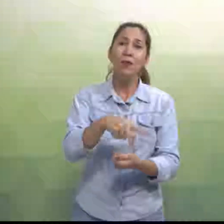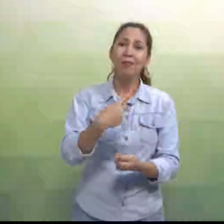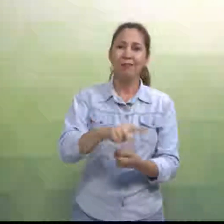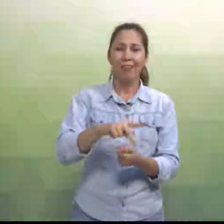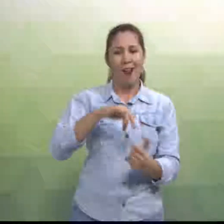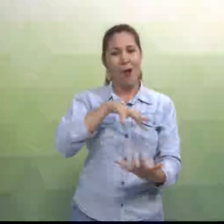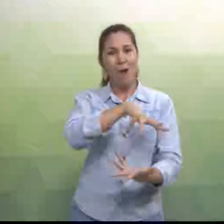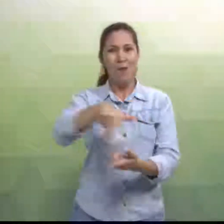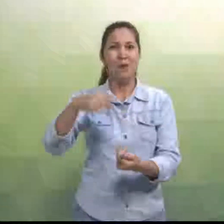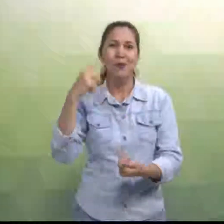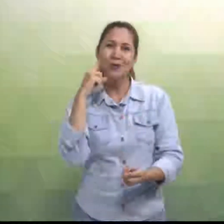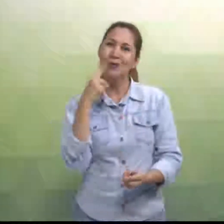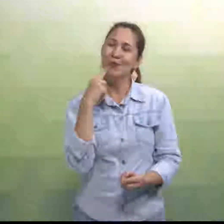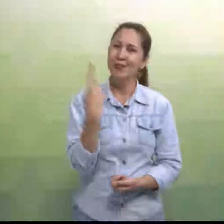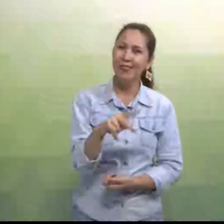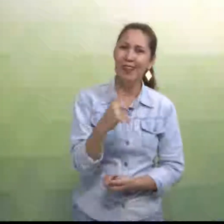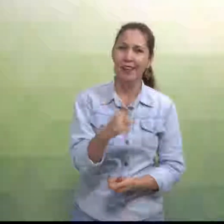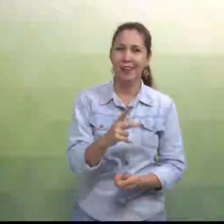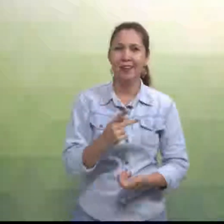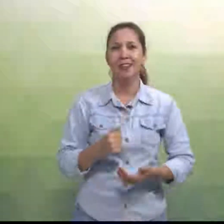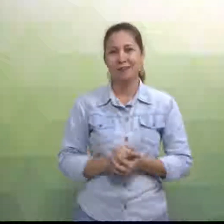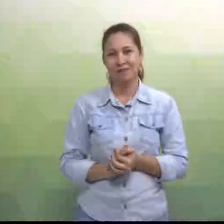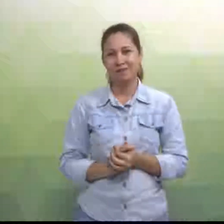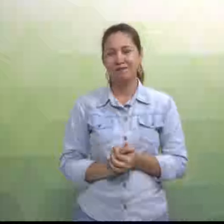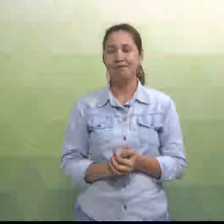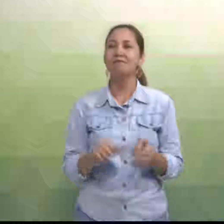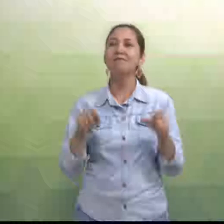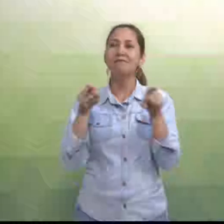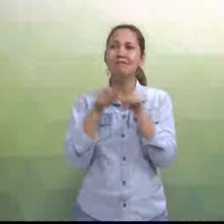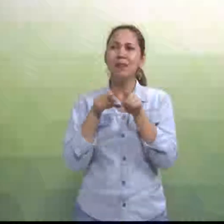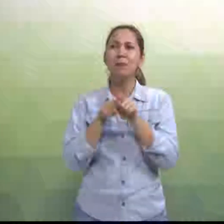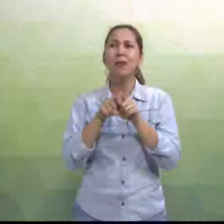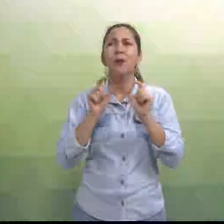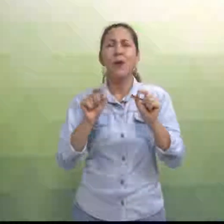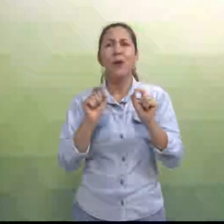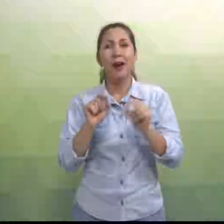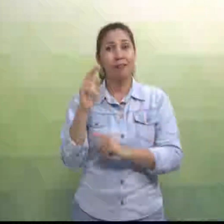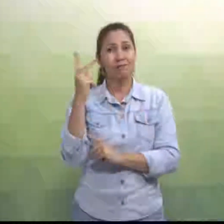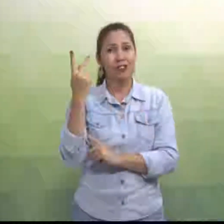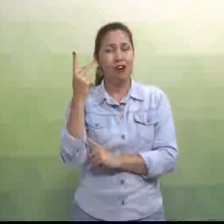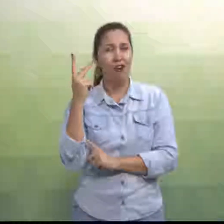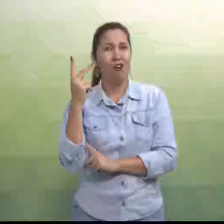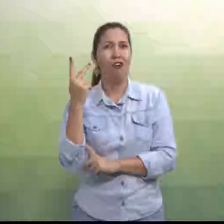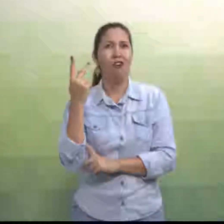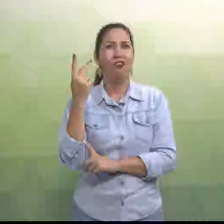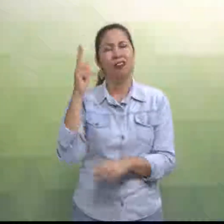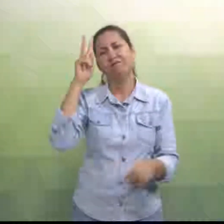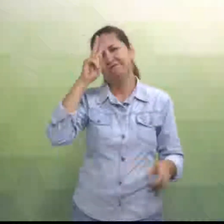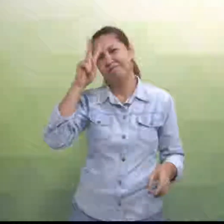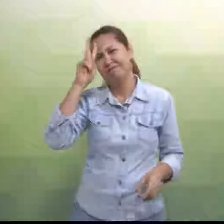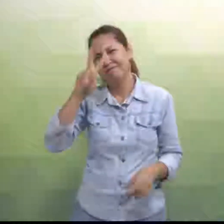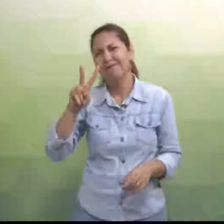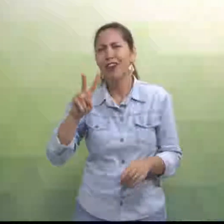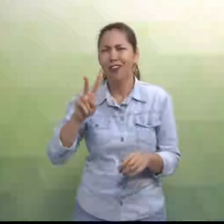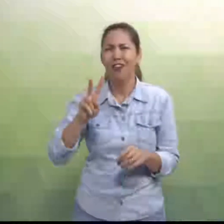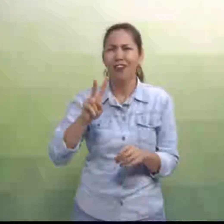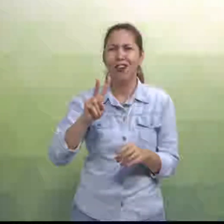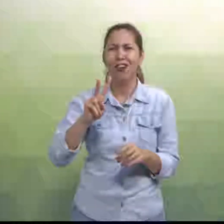movimentos que existem. Então, é importante estimular esse surdo para que ele conheça o seu próprio mundo, o mundo do surdo, que